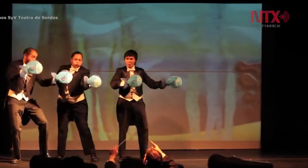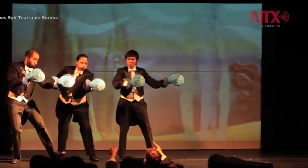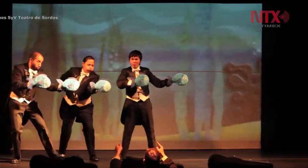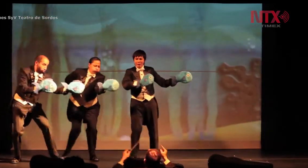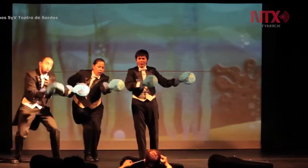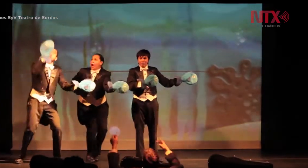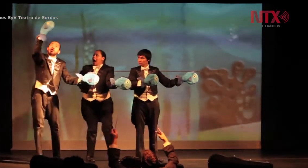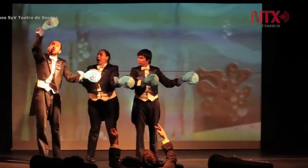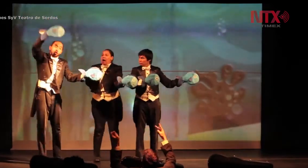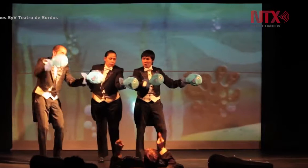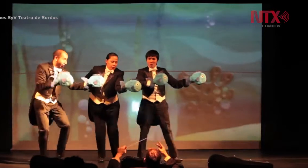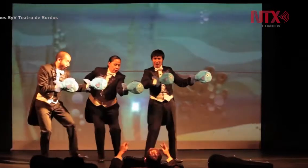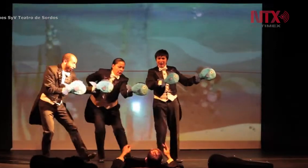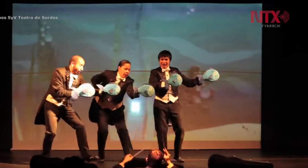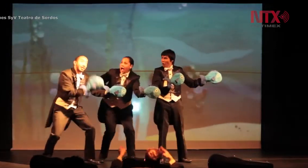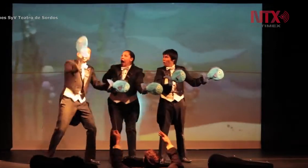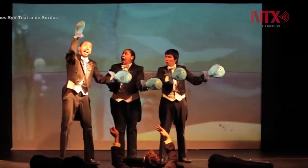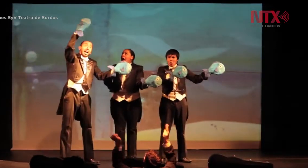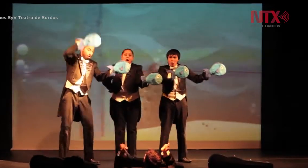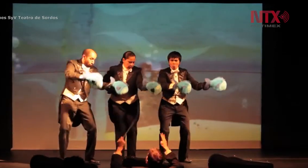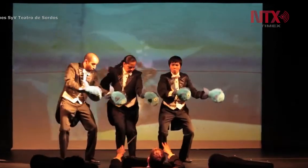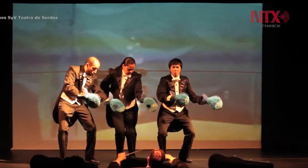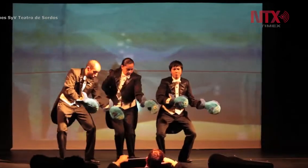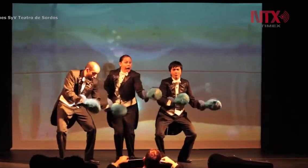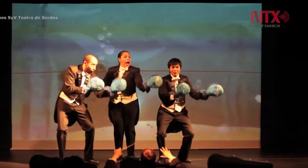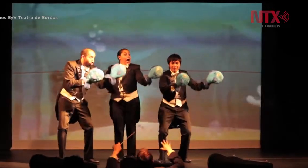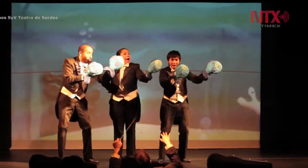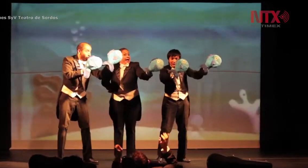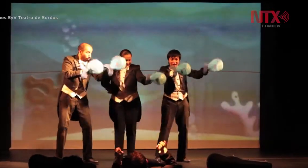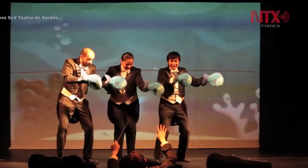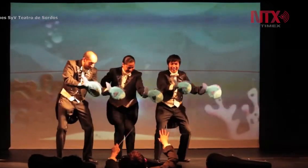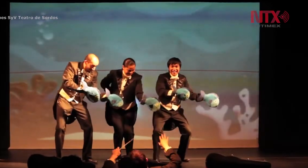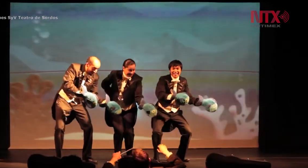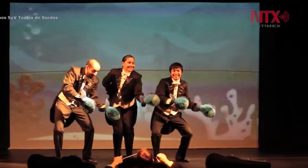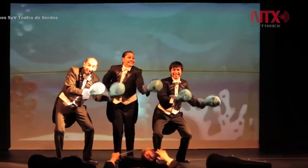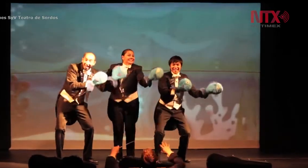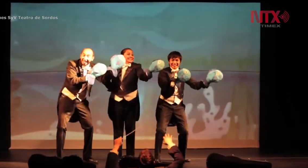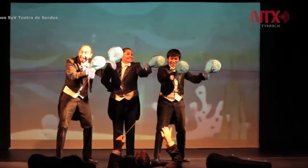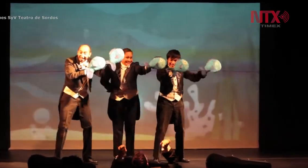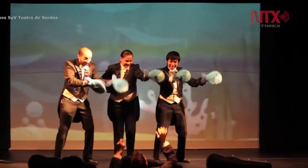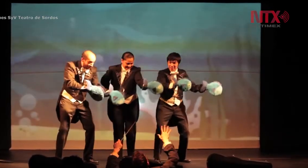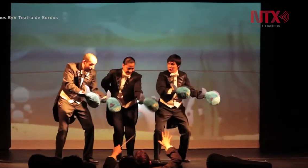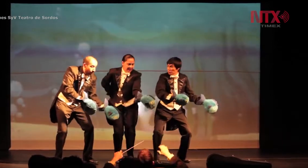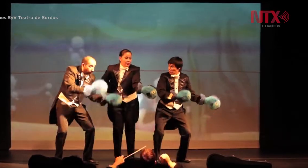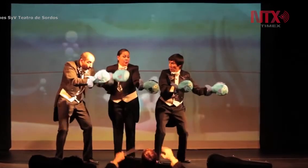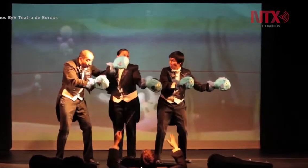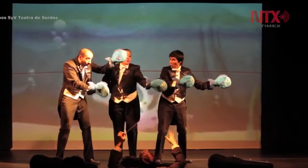Secretaría de Cultura del Estado de Jalisco, organizan el encuentro que se desarrollará del 23 al 27 de noviembre con el propósito de